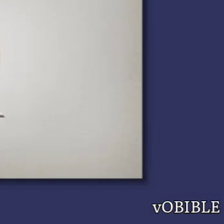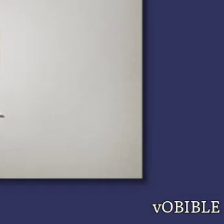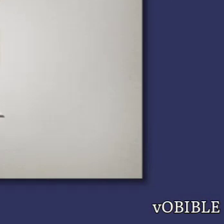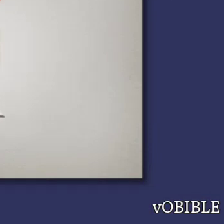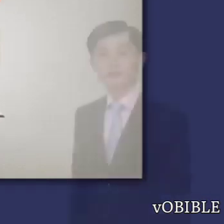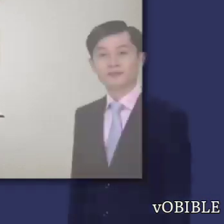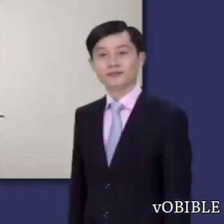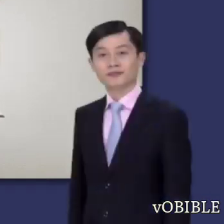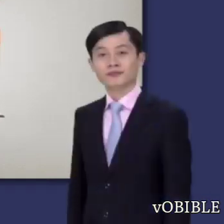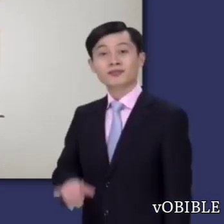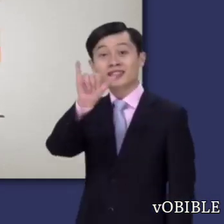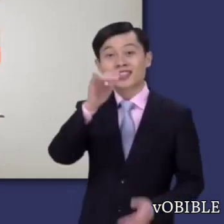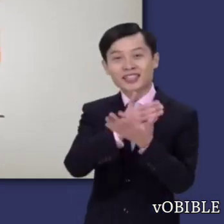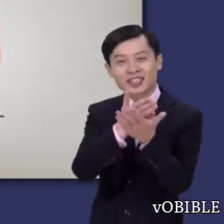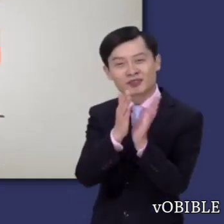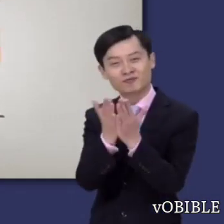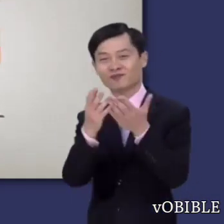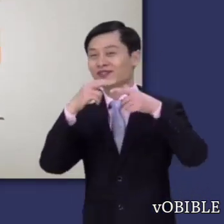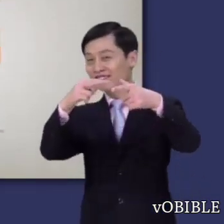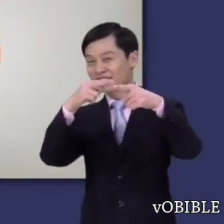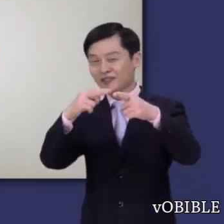雅各书简介。